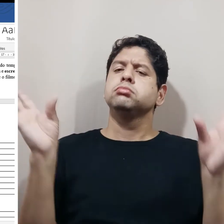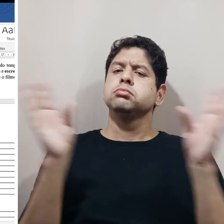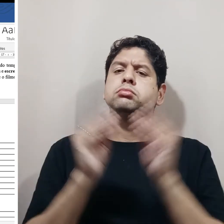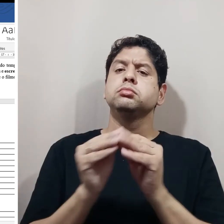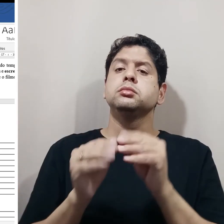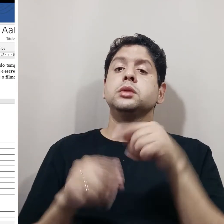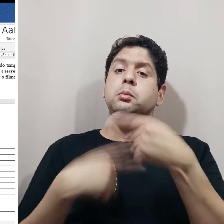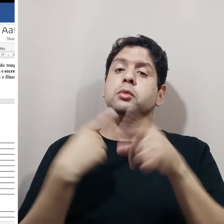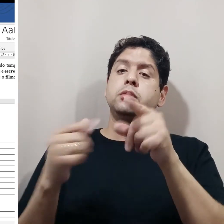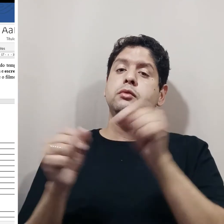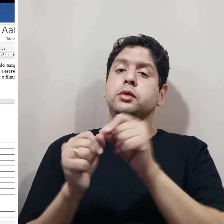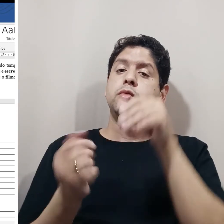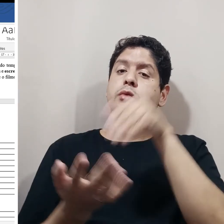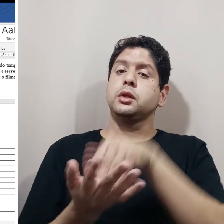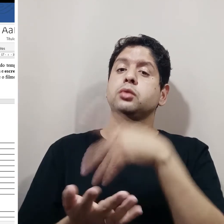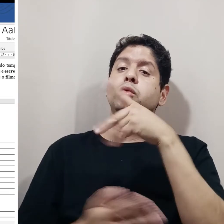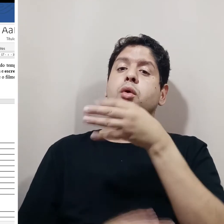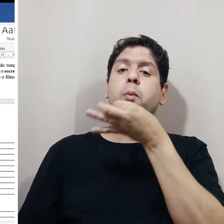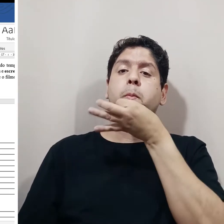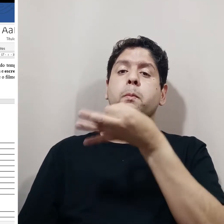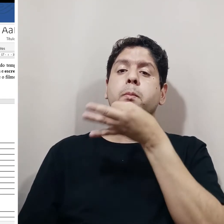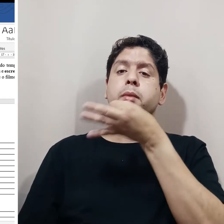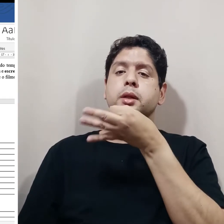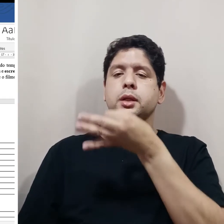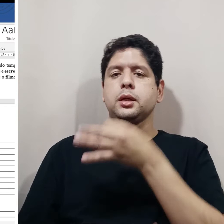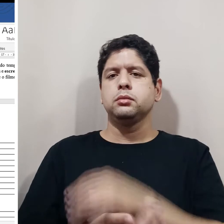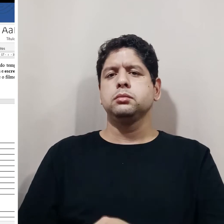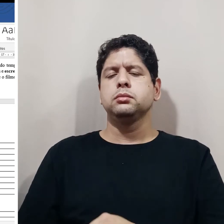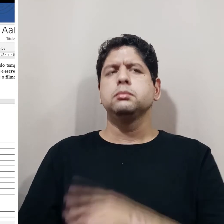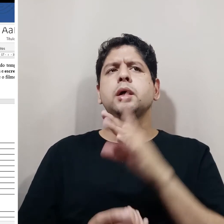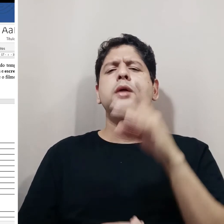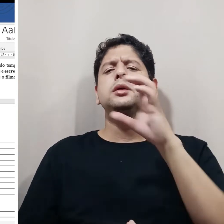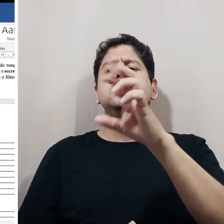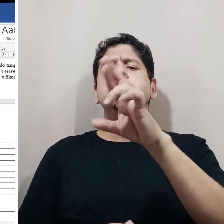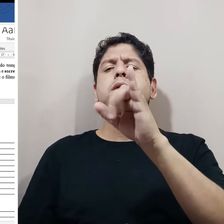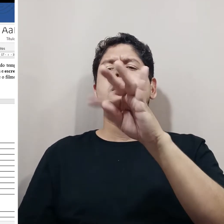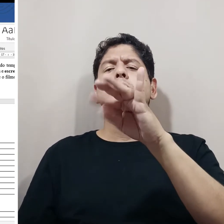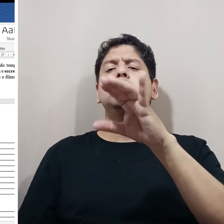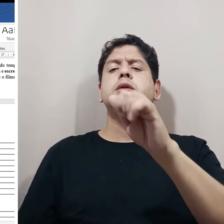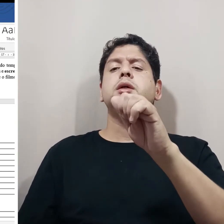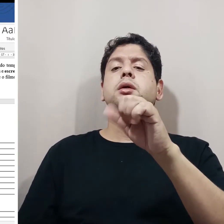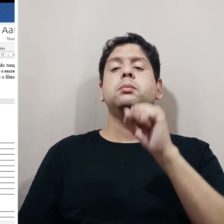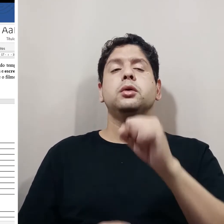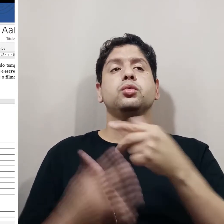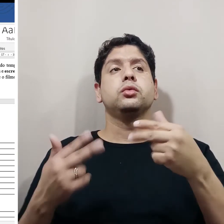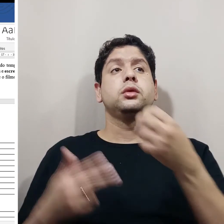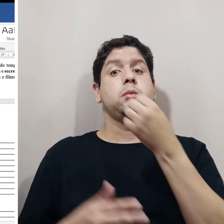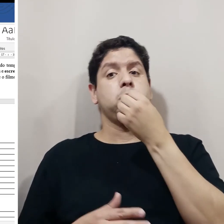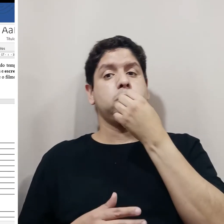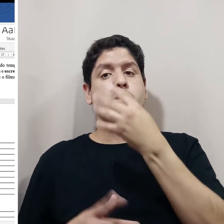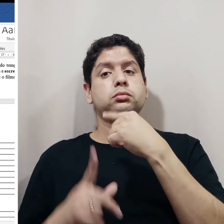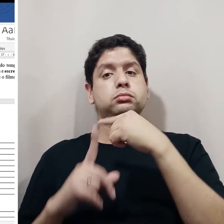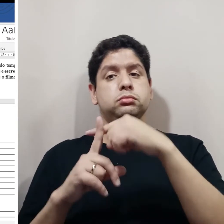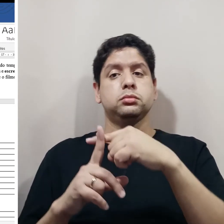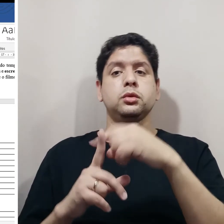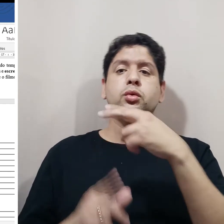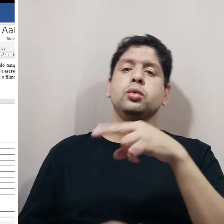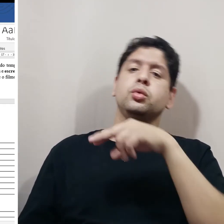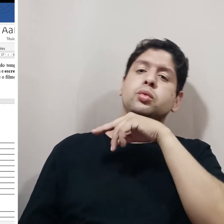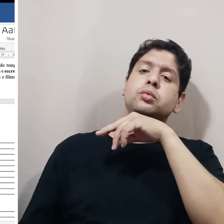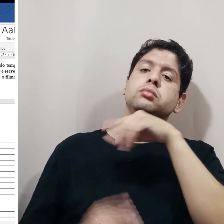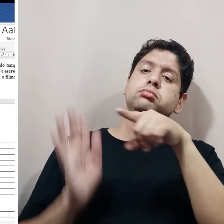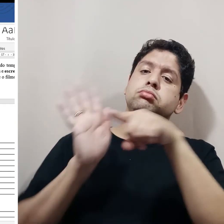que é resumir? É você contar em poucas palavras a história, né? E, né, na sua crítica, você também vai falar a